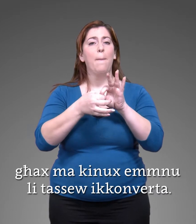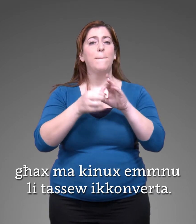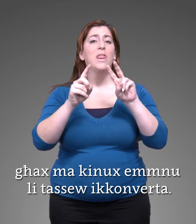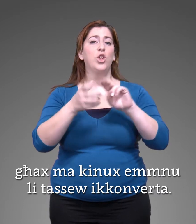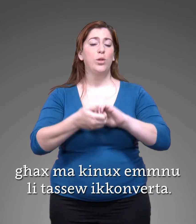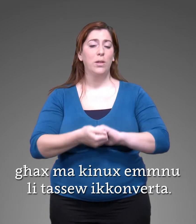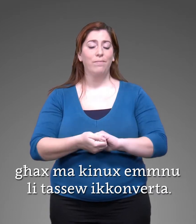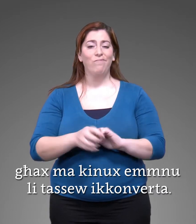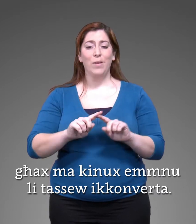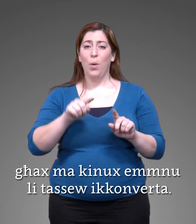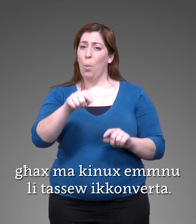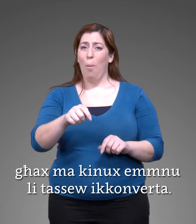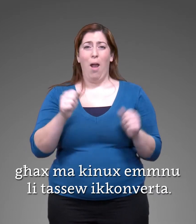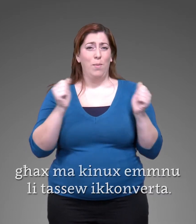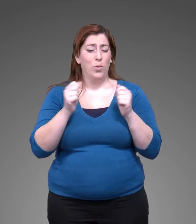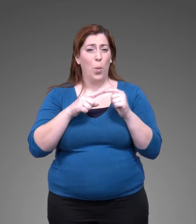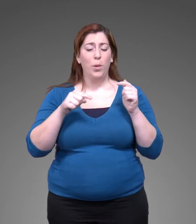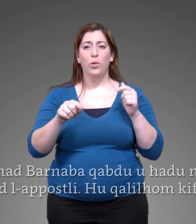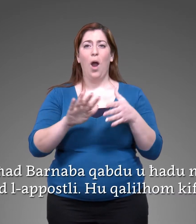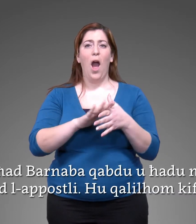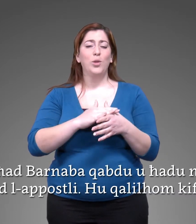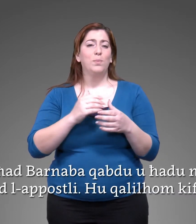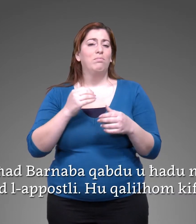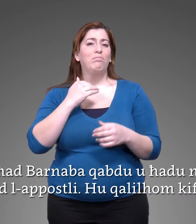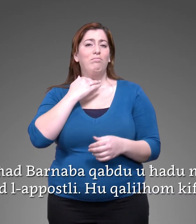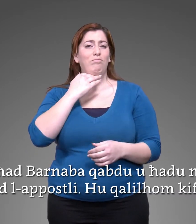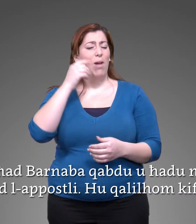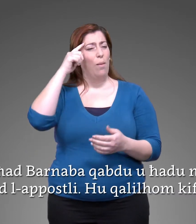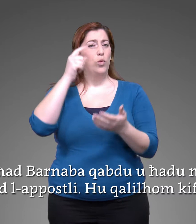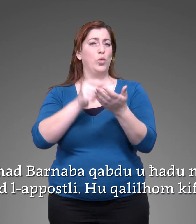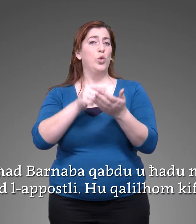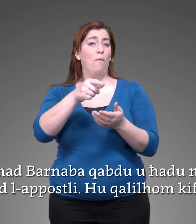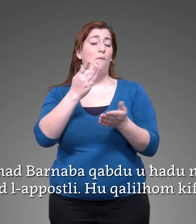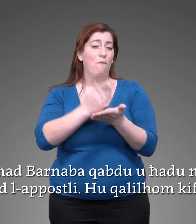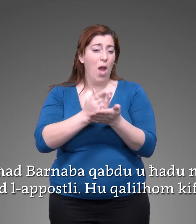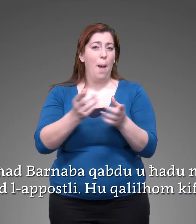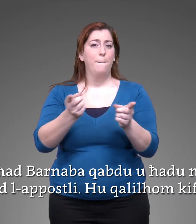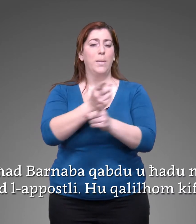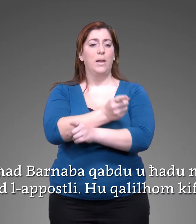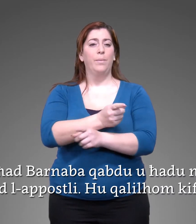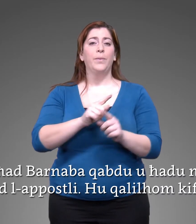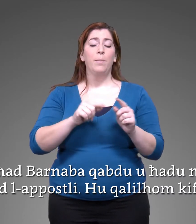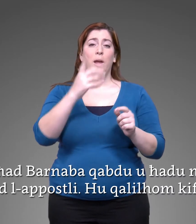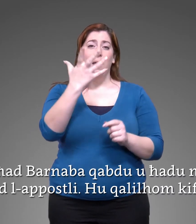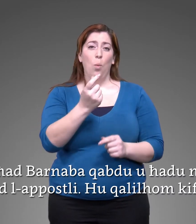li tassaw i konverta In baħt barna baħ abdu u ħadumiju għant l-apposli